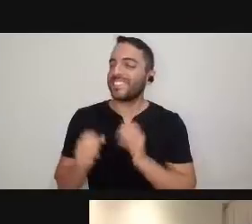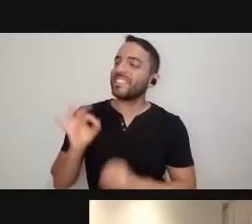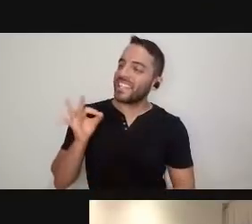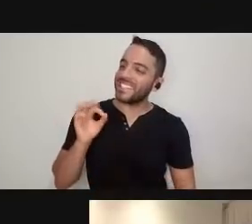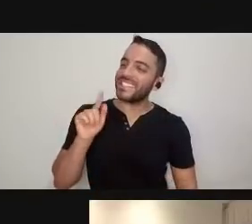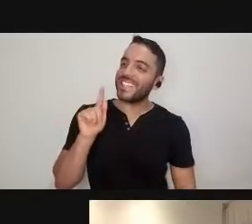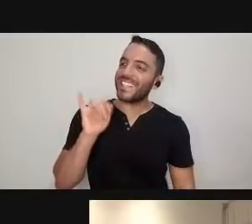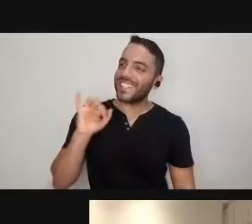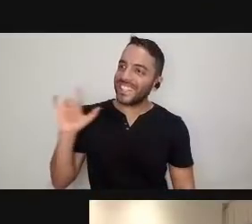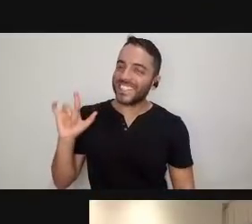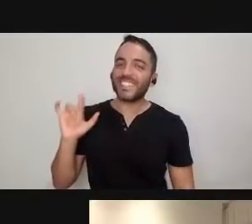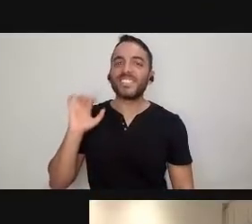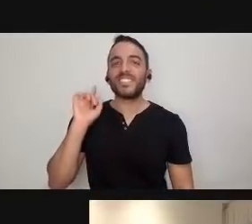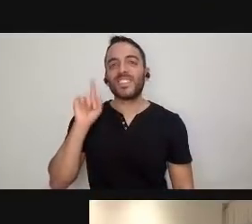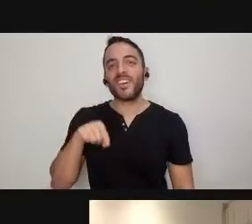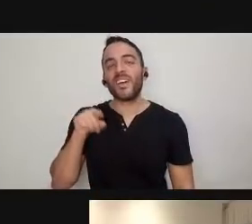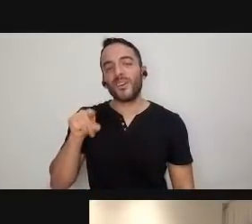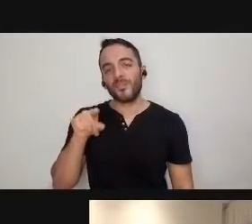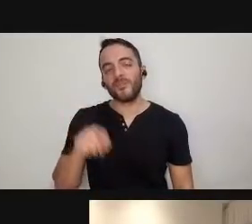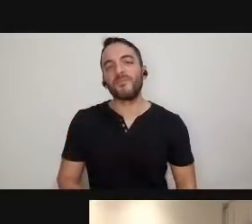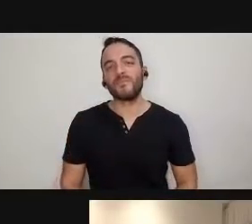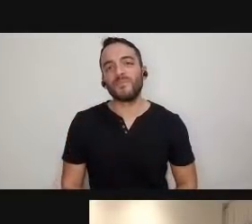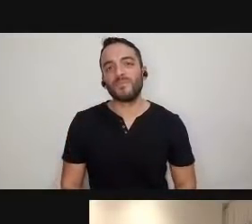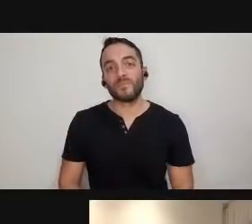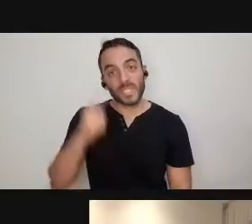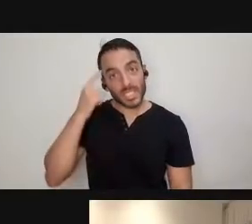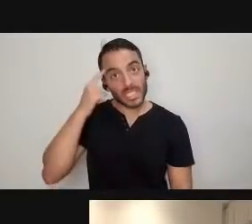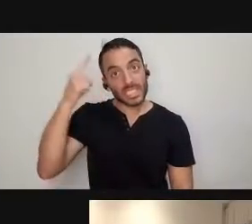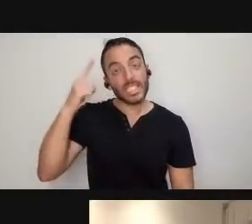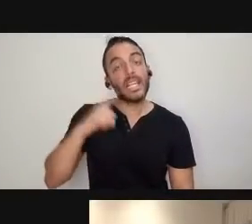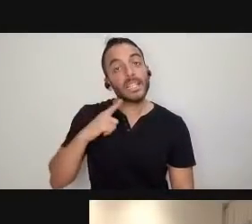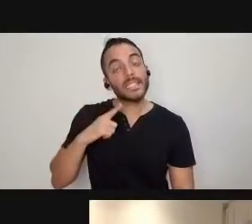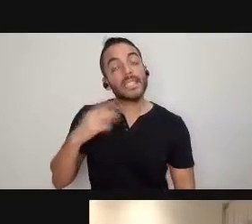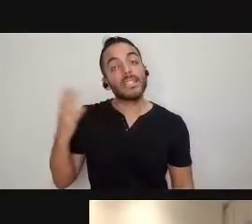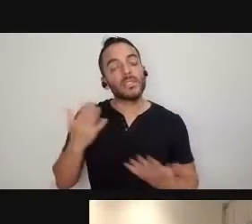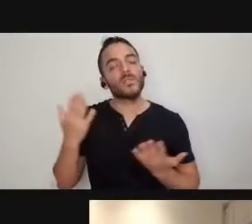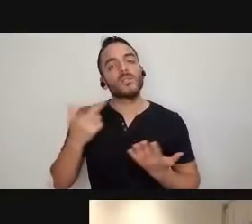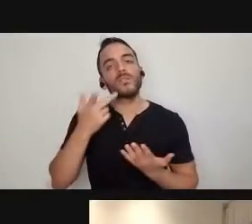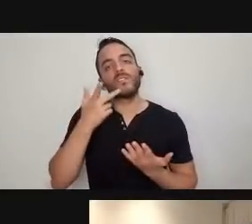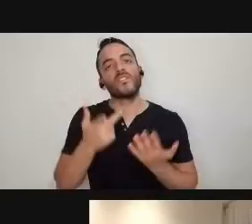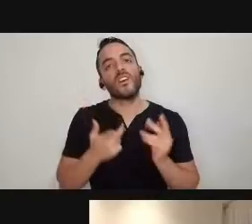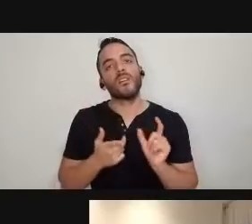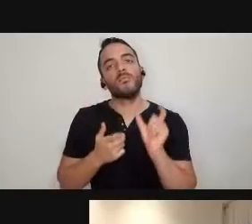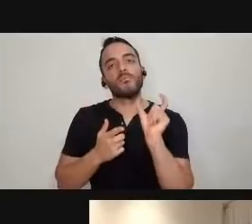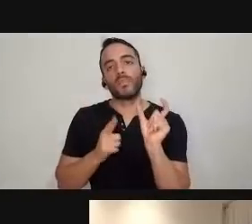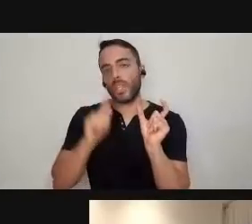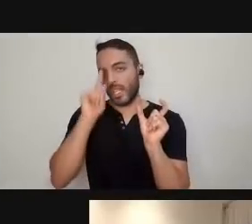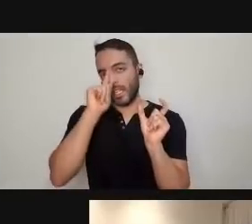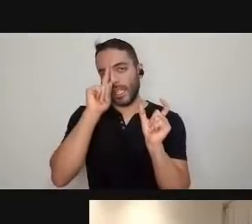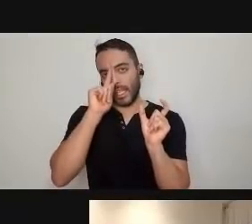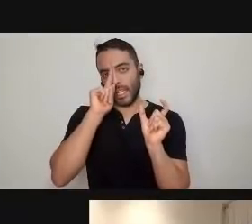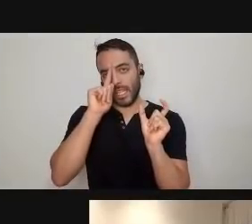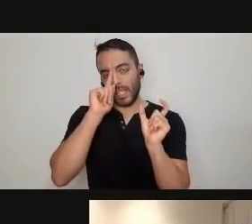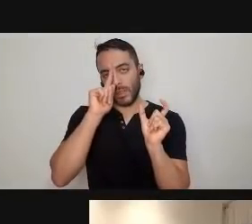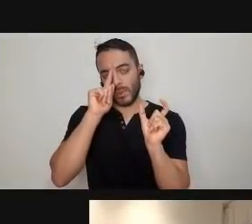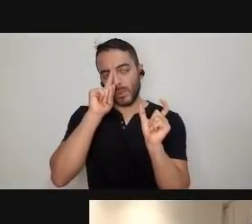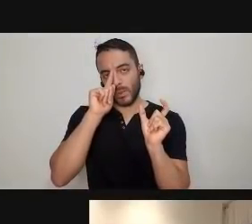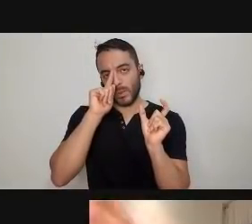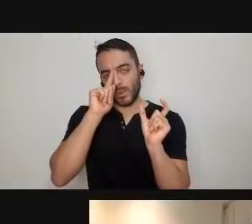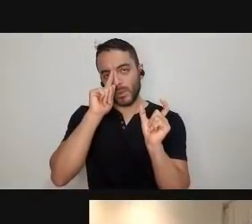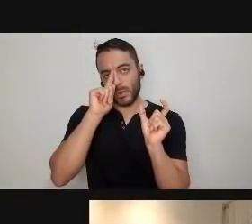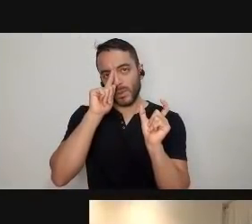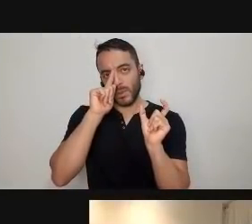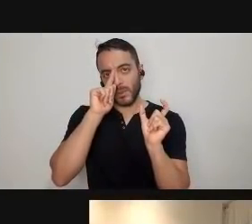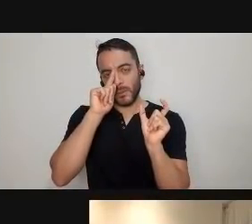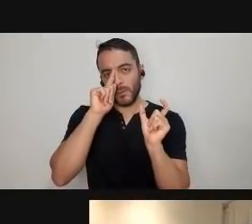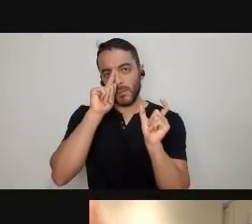com essa ideia que está contida no termo, né, grego que